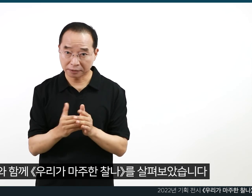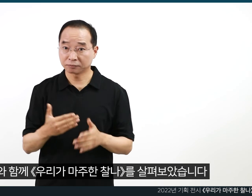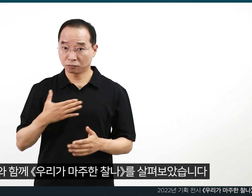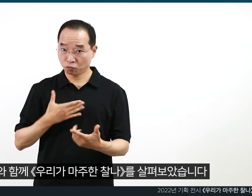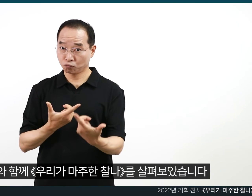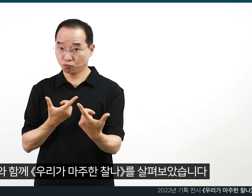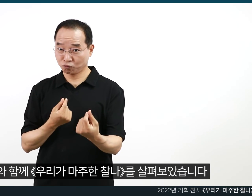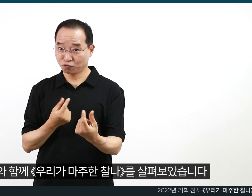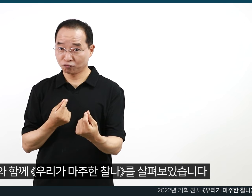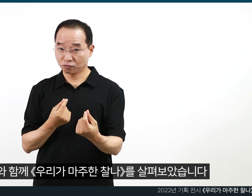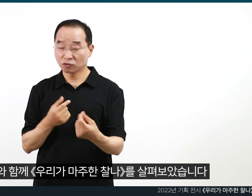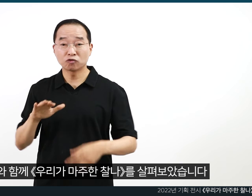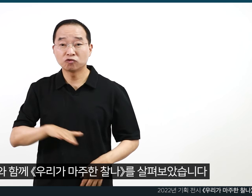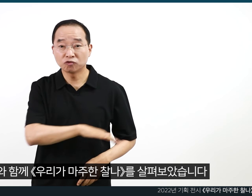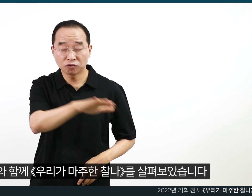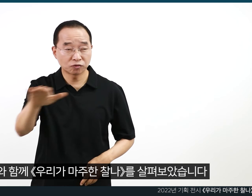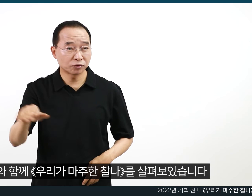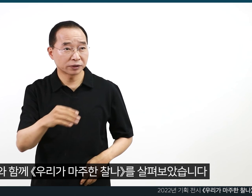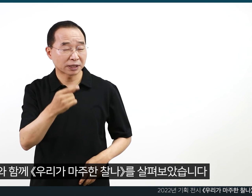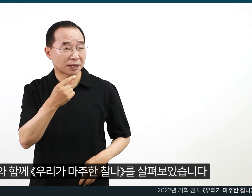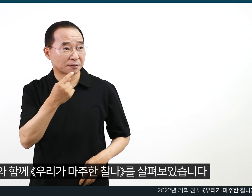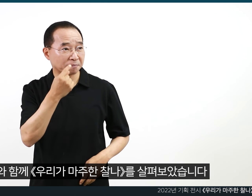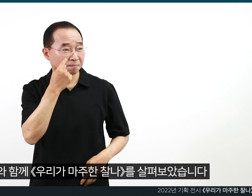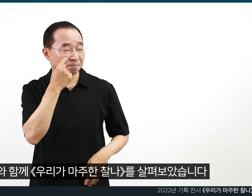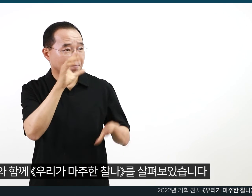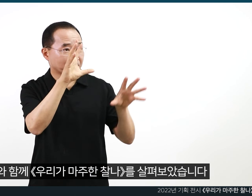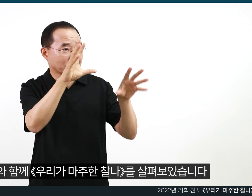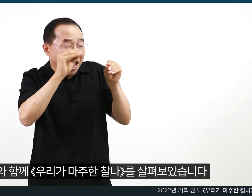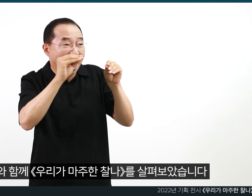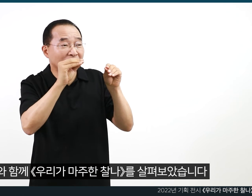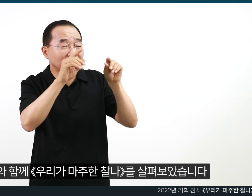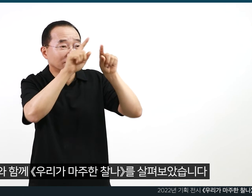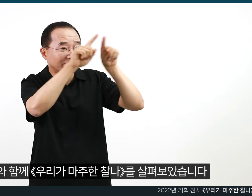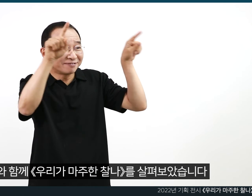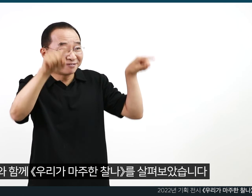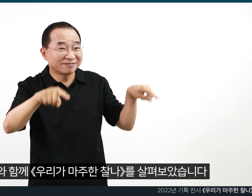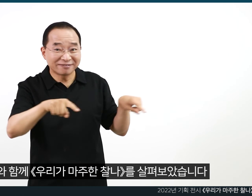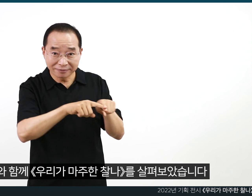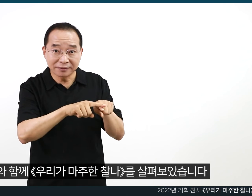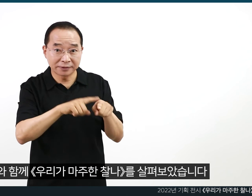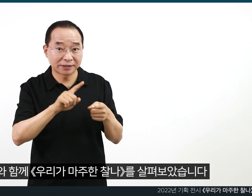지금까지 저와 함께 우리가 마주한 찰나를 살펴보았습니다.